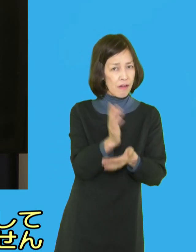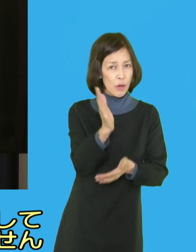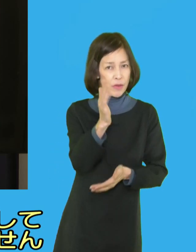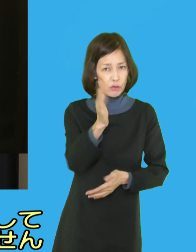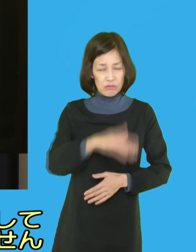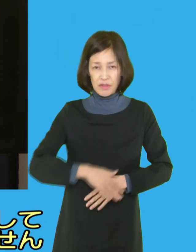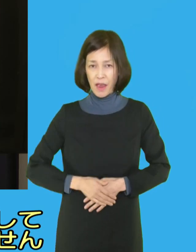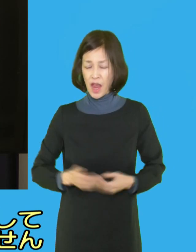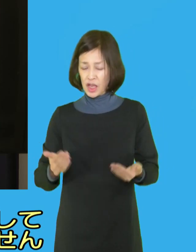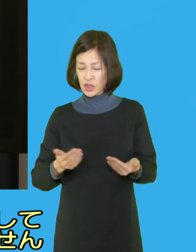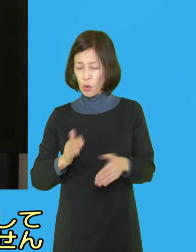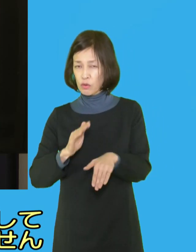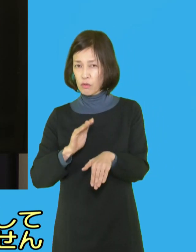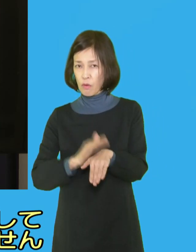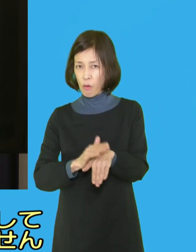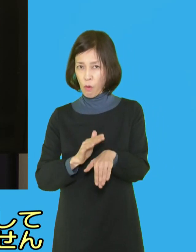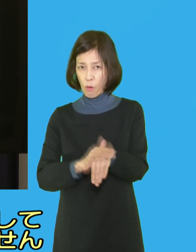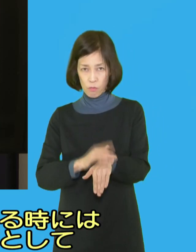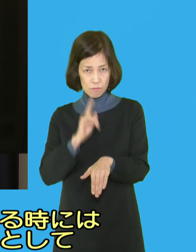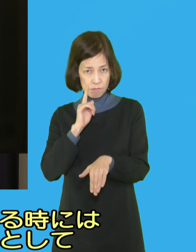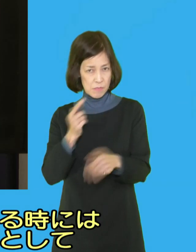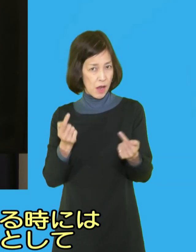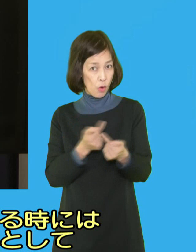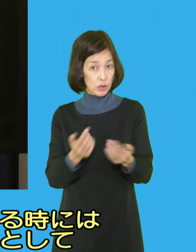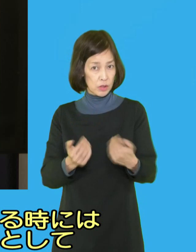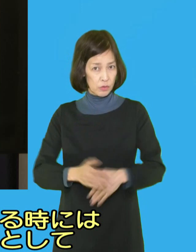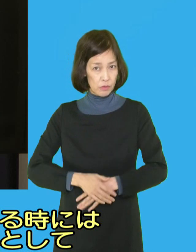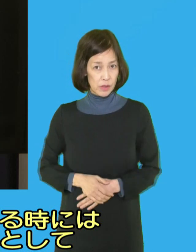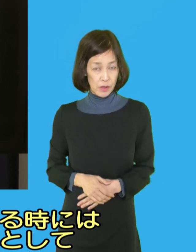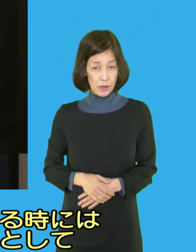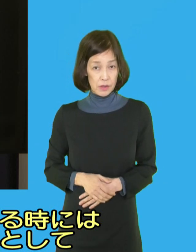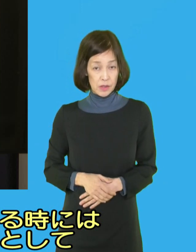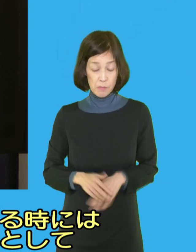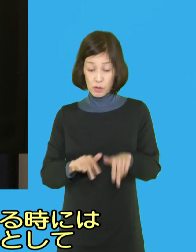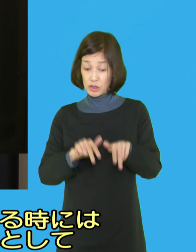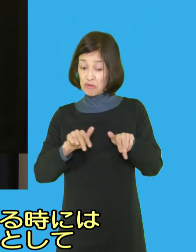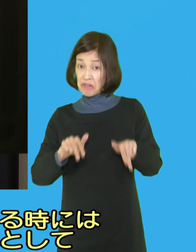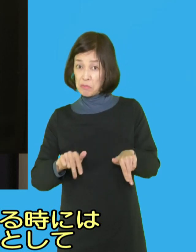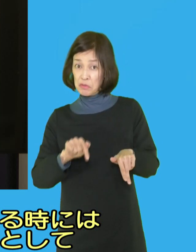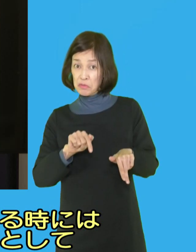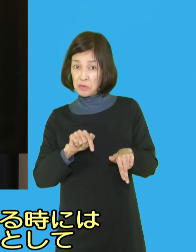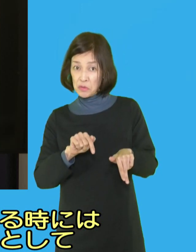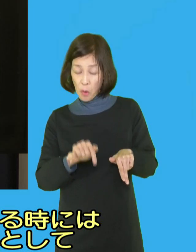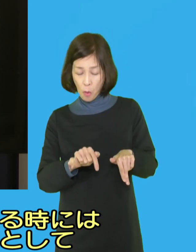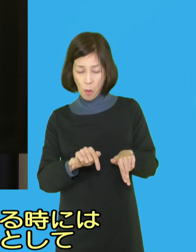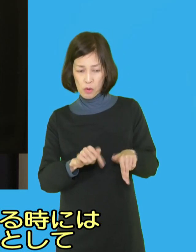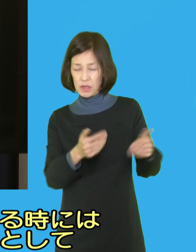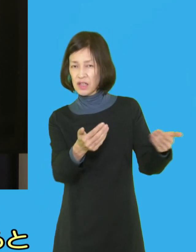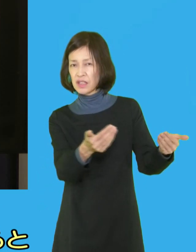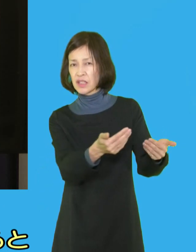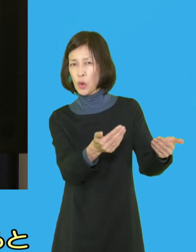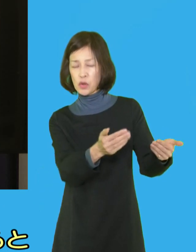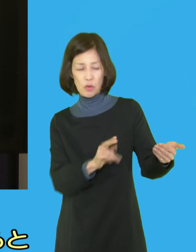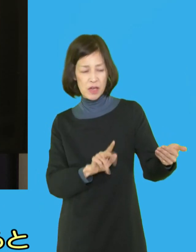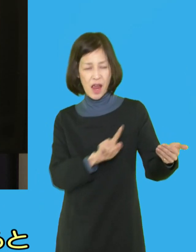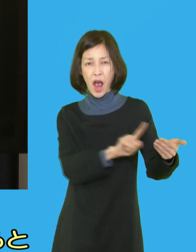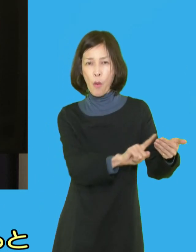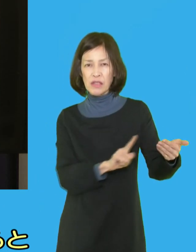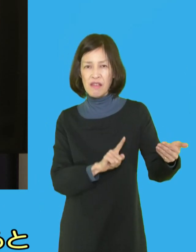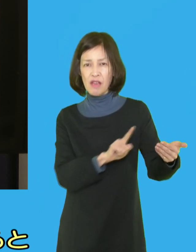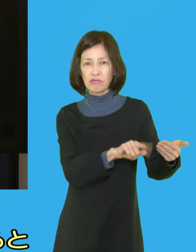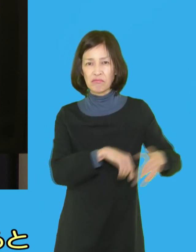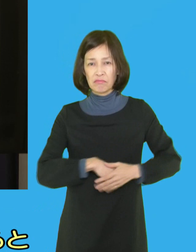を見直していかなくてはいけません。まあ、これまでシステムを入れるときというのは、カスタマイズをどんどんとして、その仕事のやり